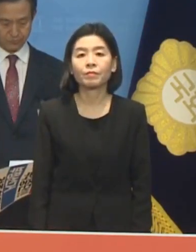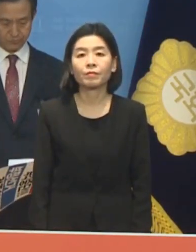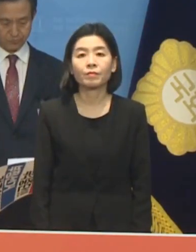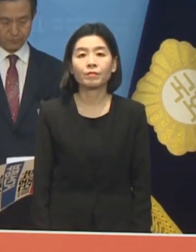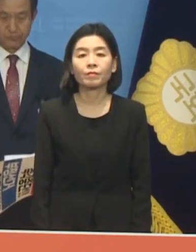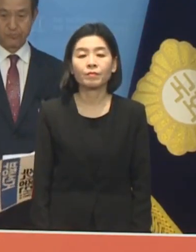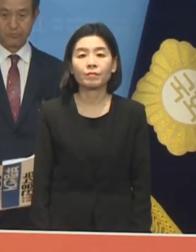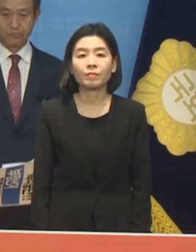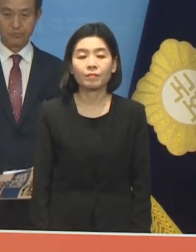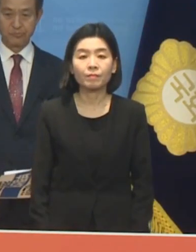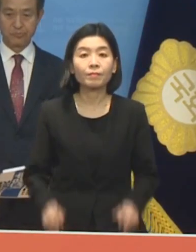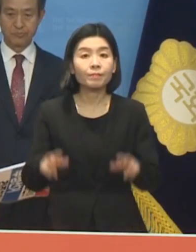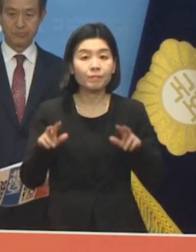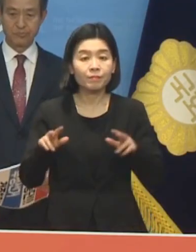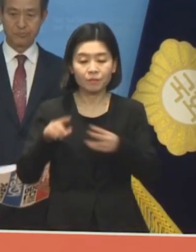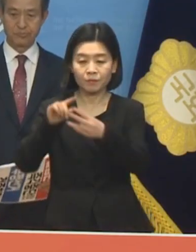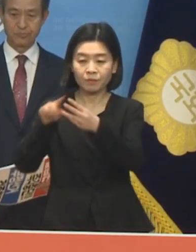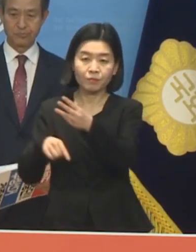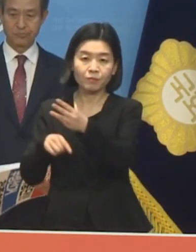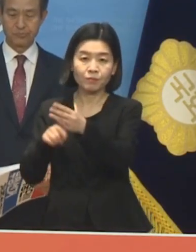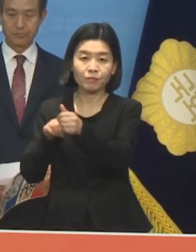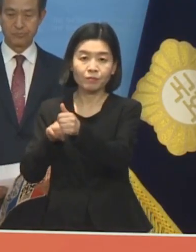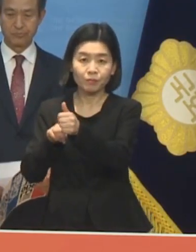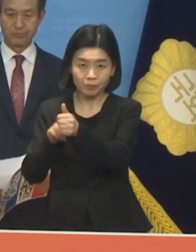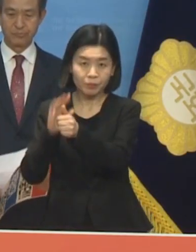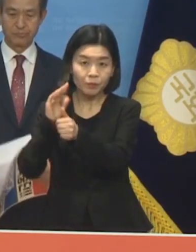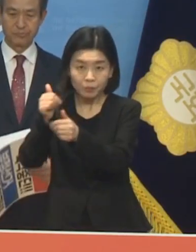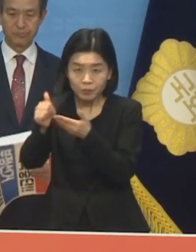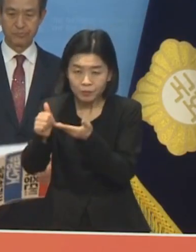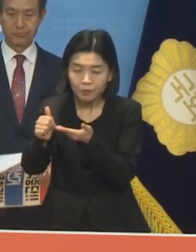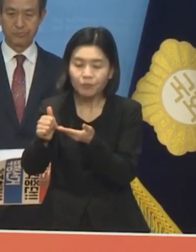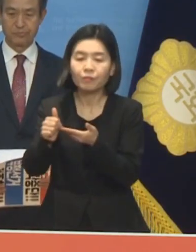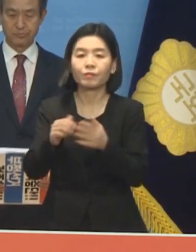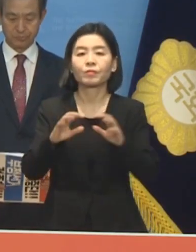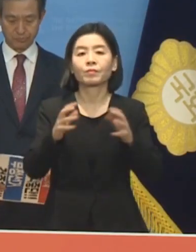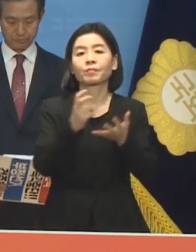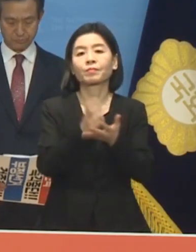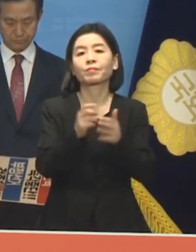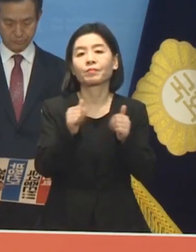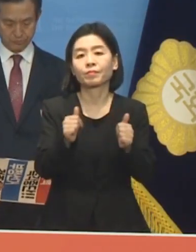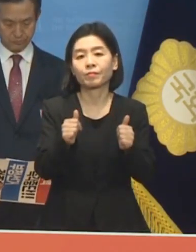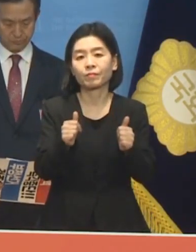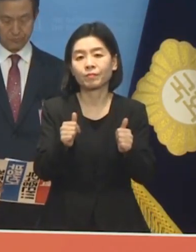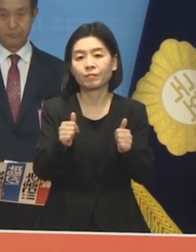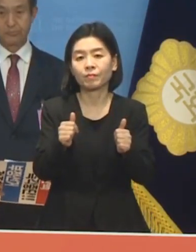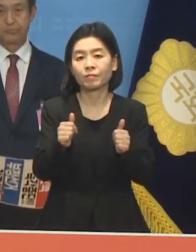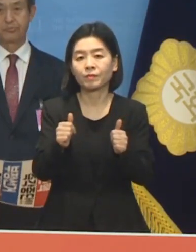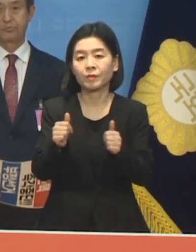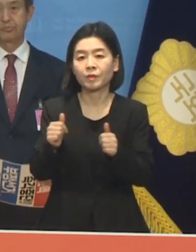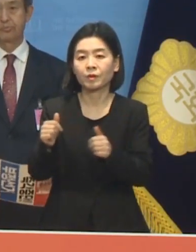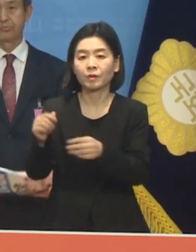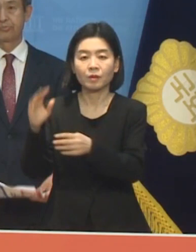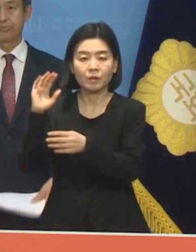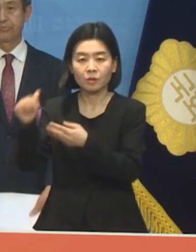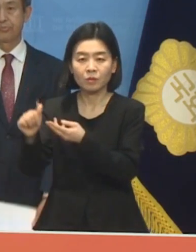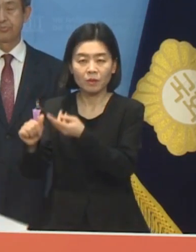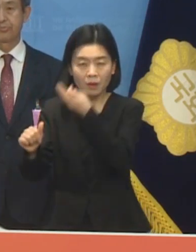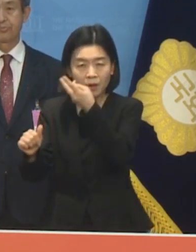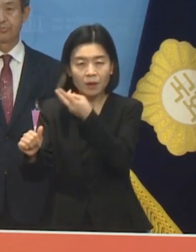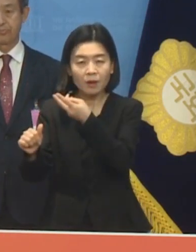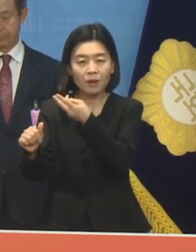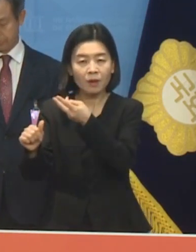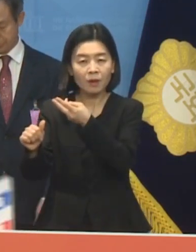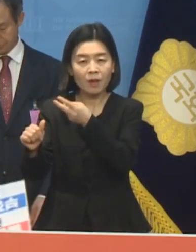지금 윤석열 대통령의 헌법재판소의 탄핵 심판 선고 날짜가